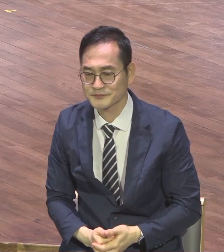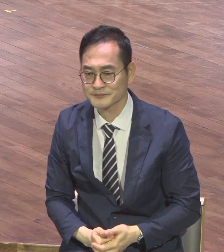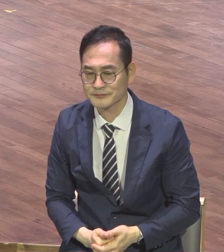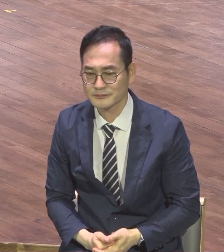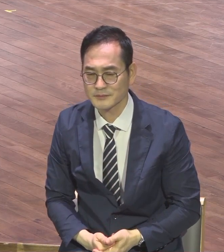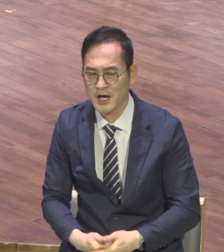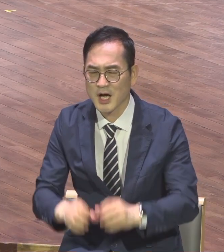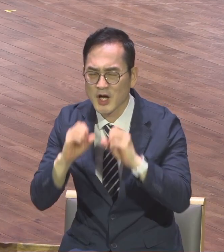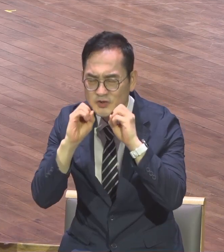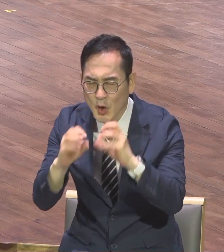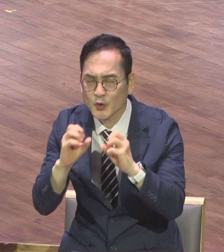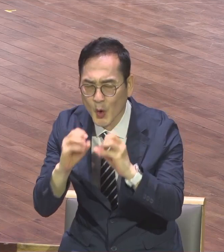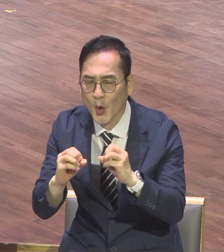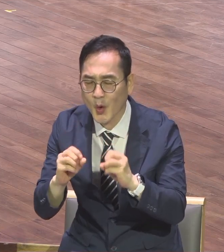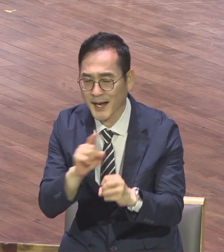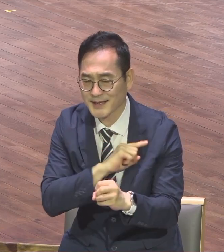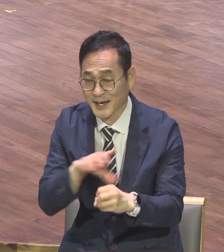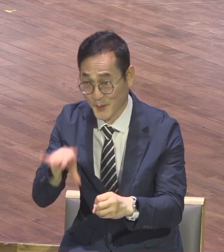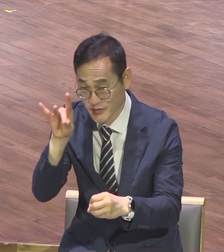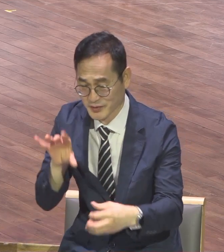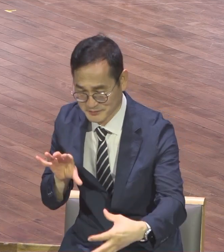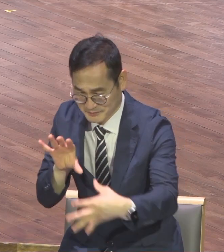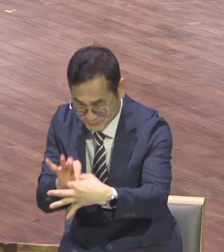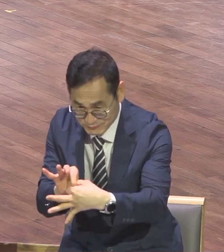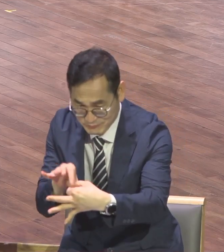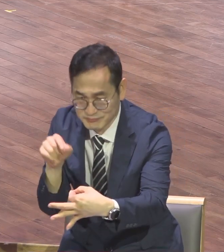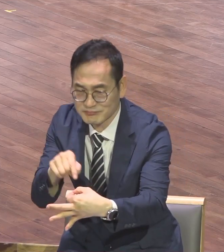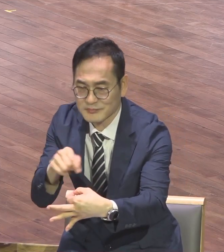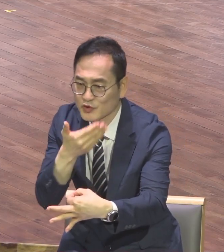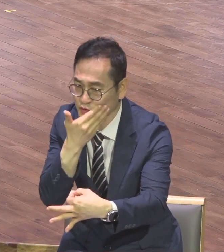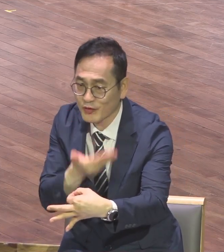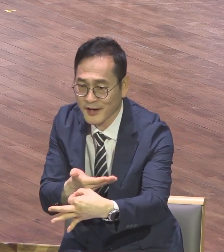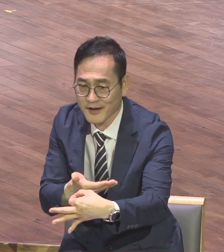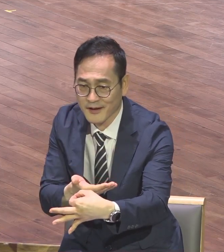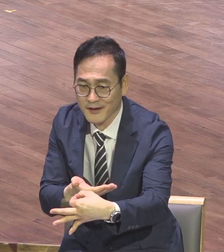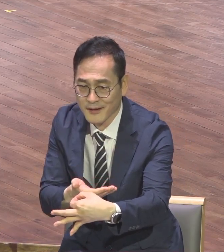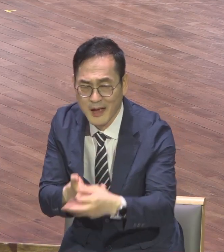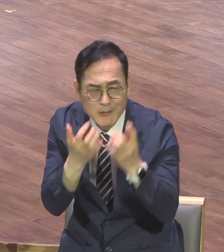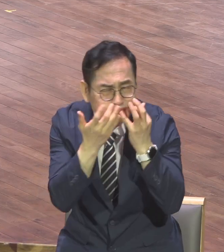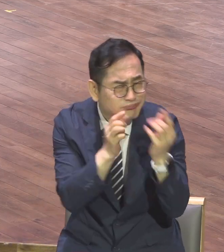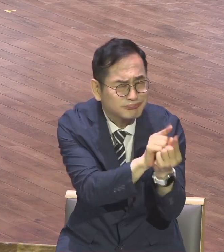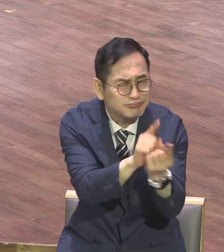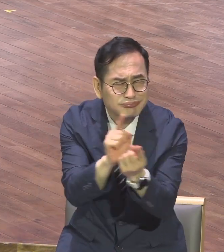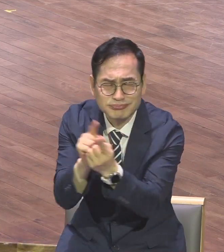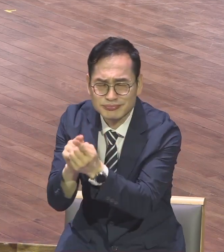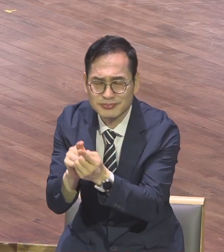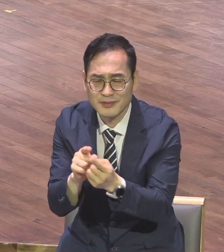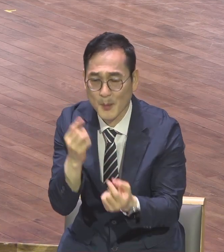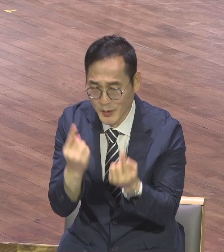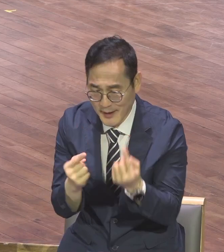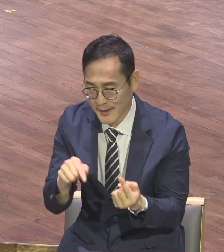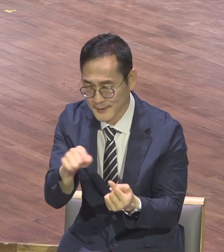전도와 선교는 접촉점을 활용하는 것이 아주 중요해요. 바울은 자신이 가지고